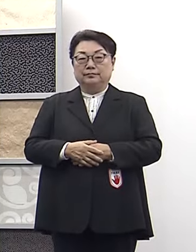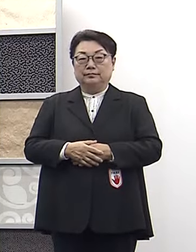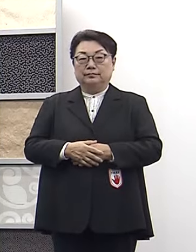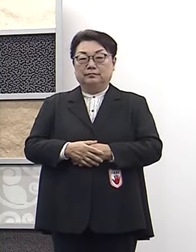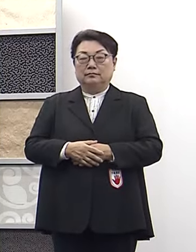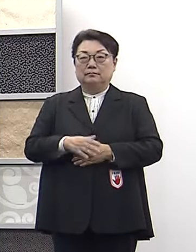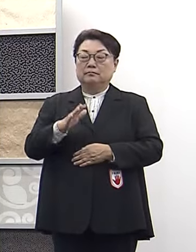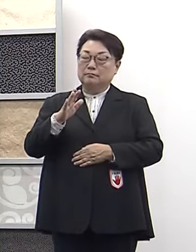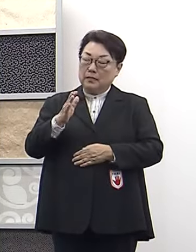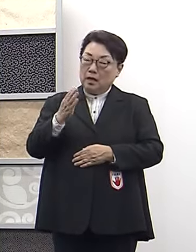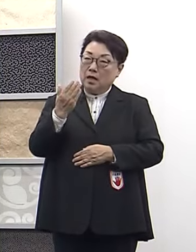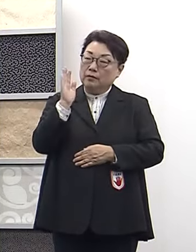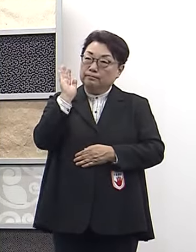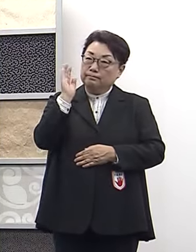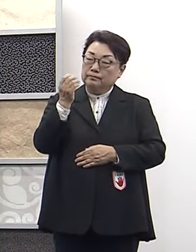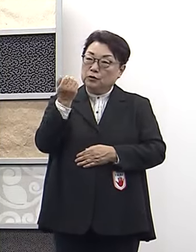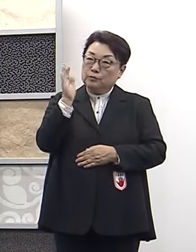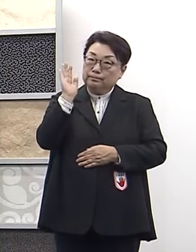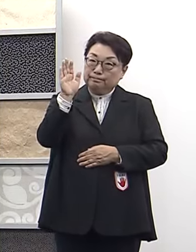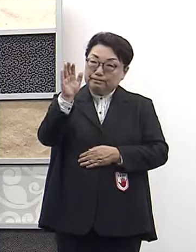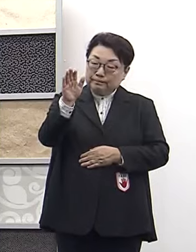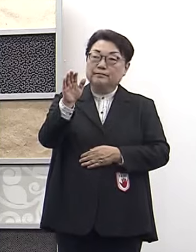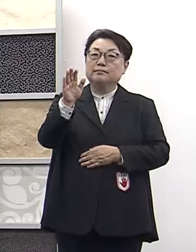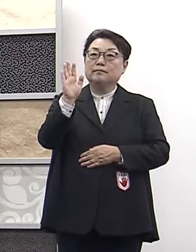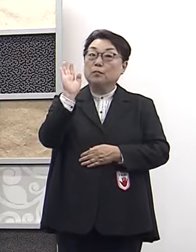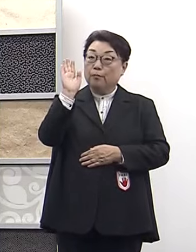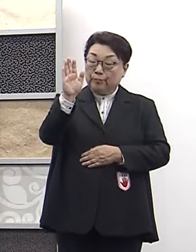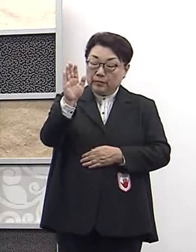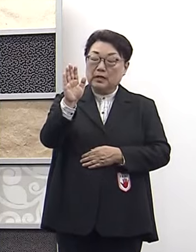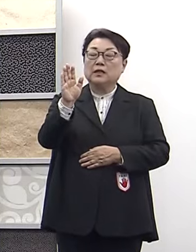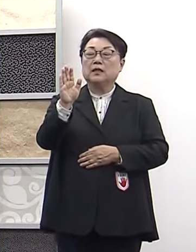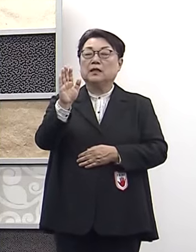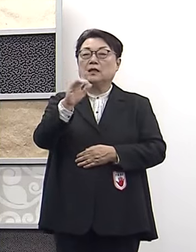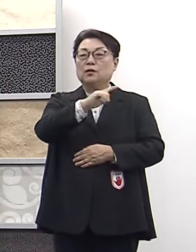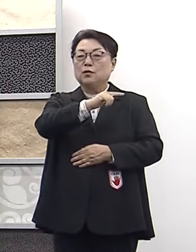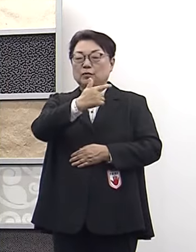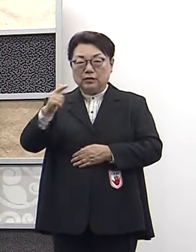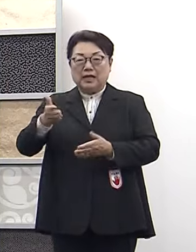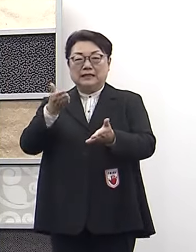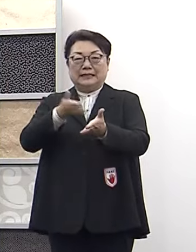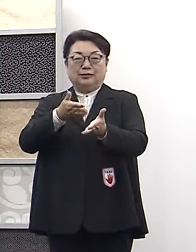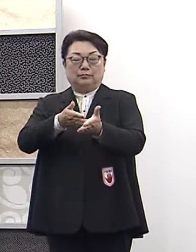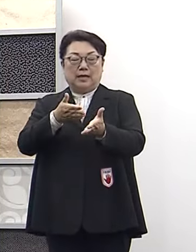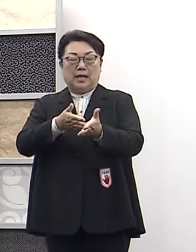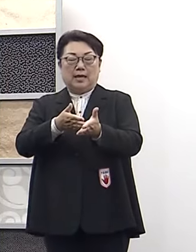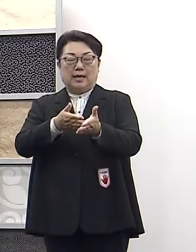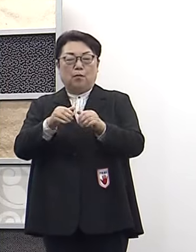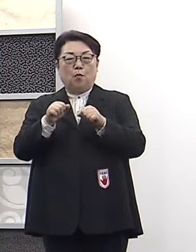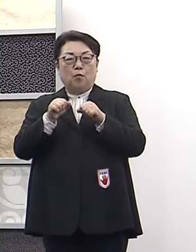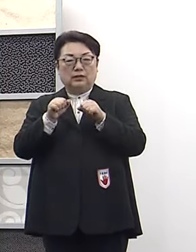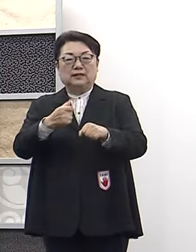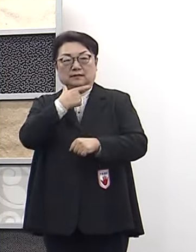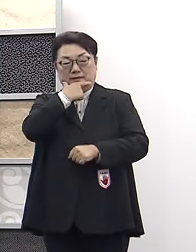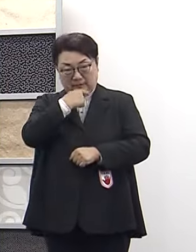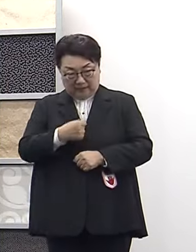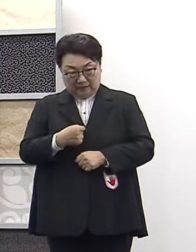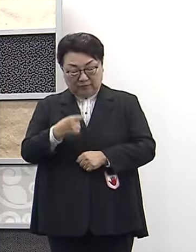そう遠くないうちにですね、いろいろその説明というか対話というか、こういうものはしていきたいと思います